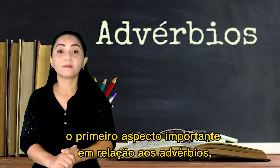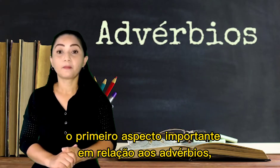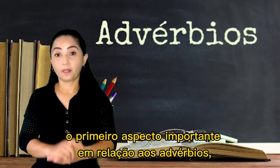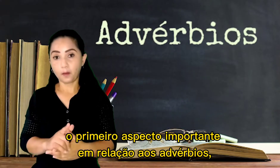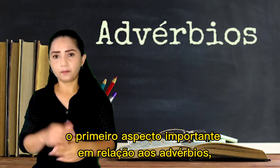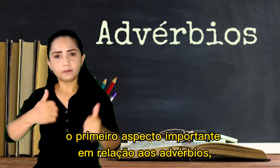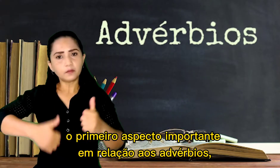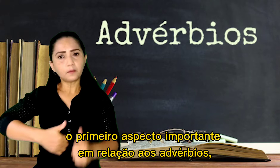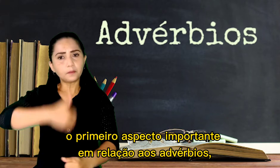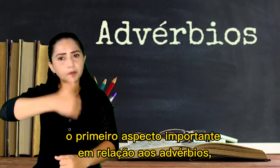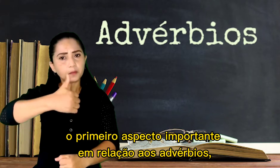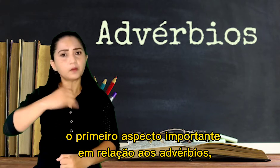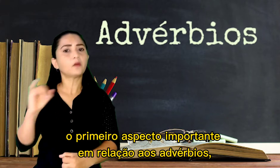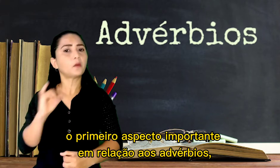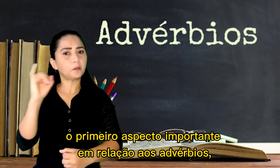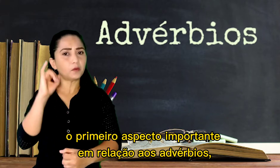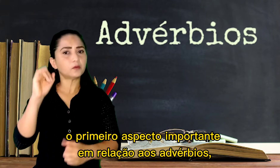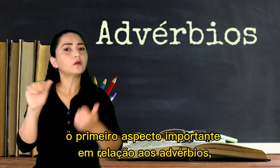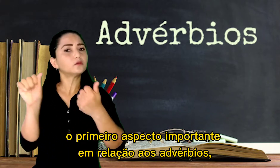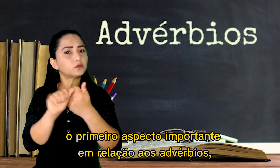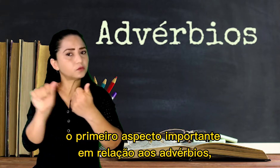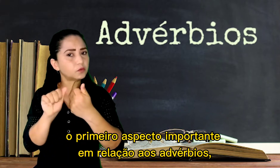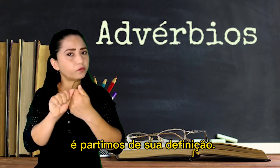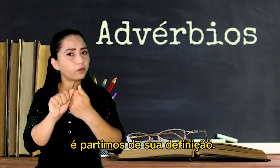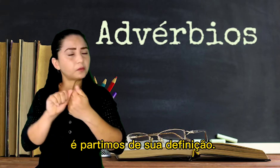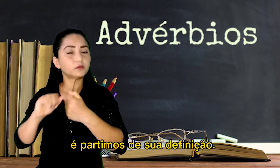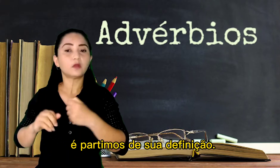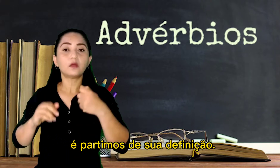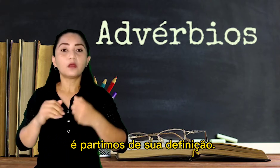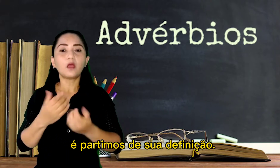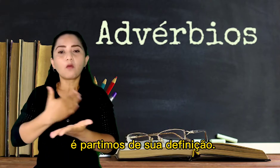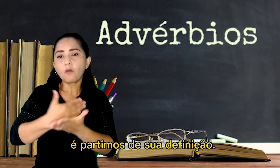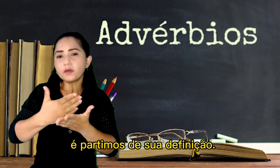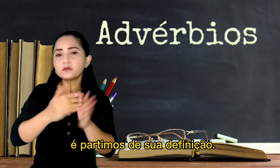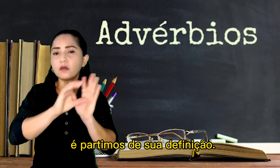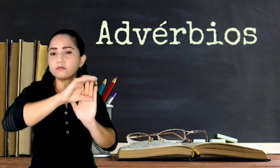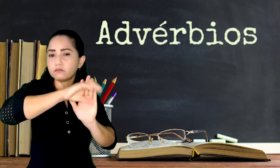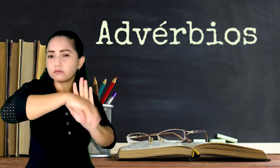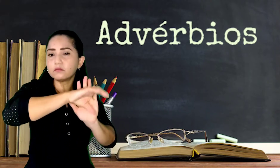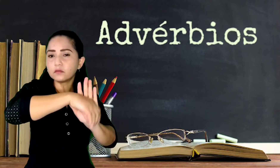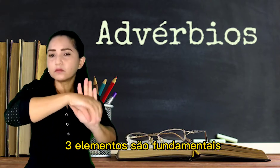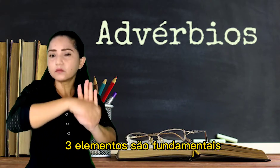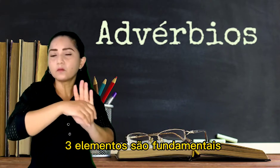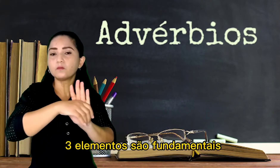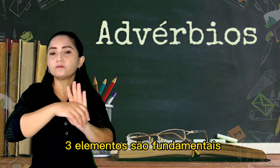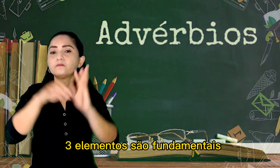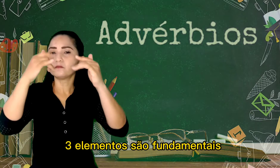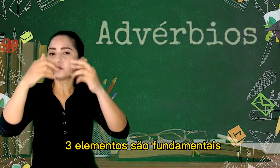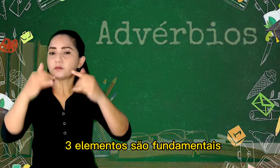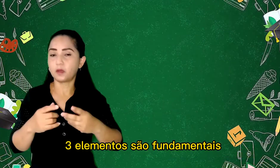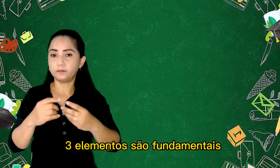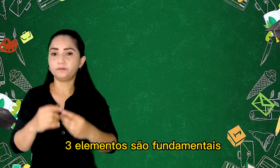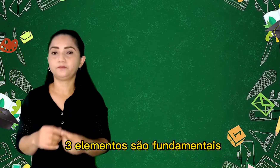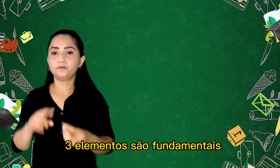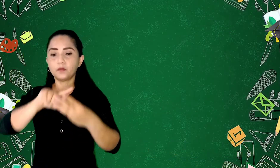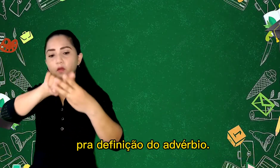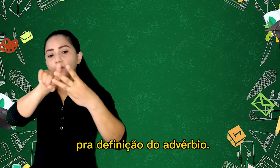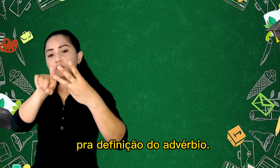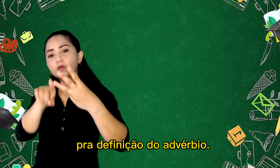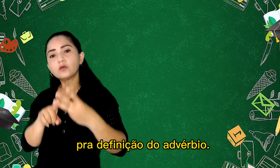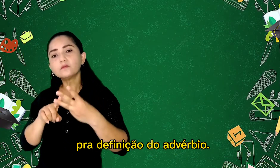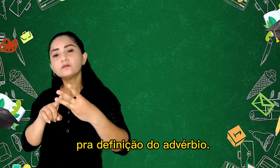Galera, o primeiro aspecto importante em relação aos advérbios é partirmos de sua definição. Três elementos são fundamentais